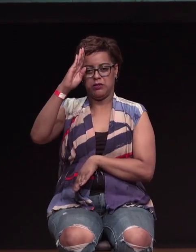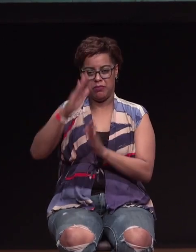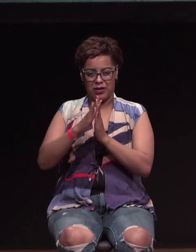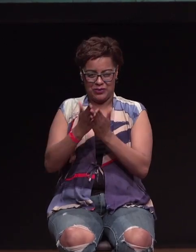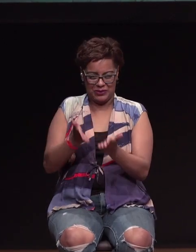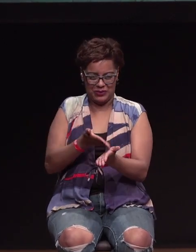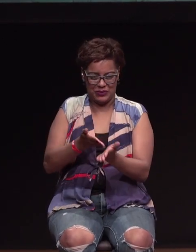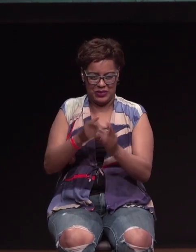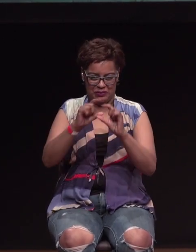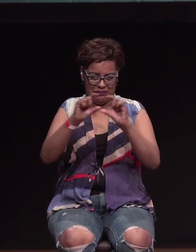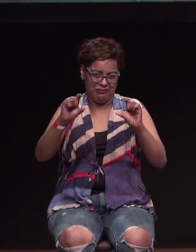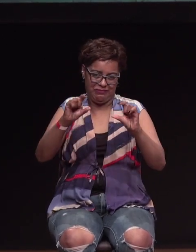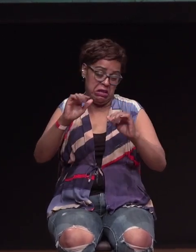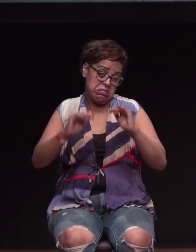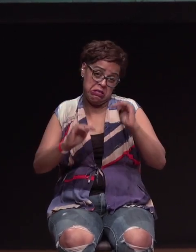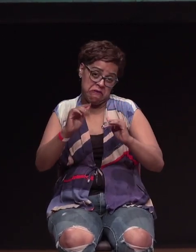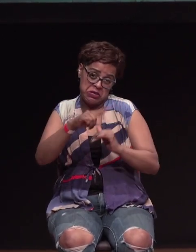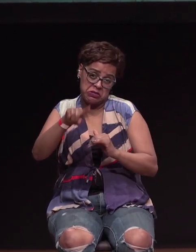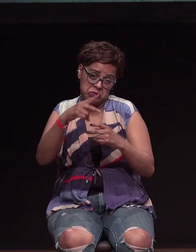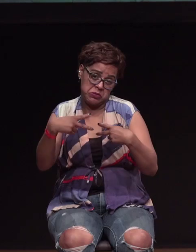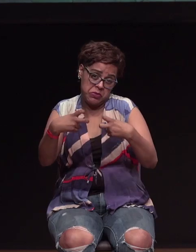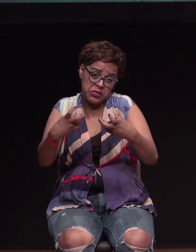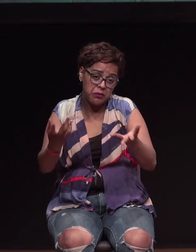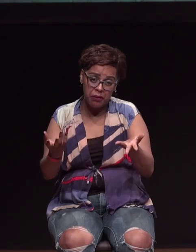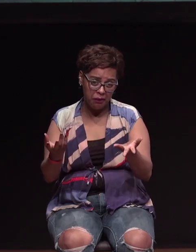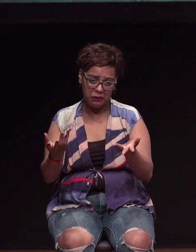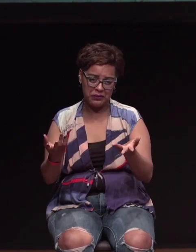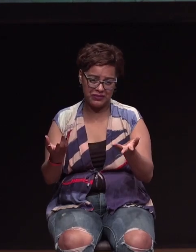possibilidade, ou não ofereça uma possibilidade tão